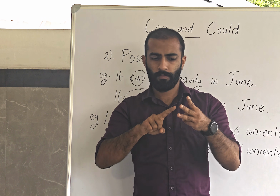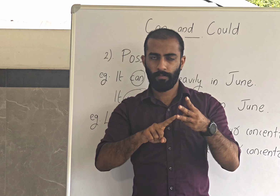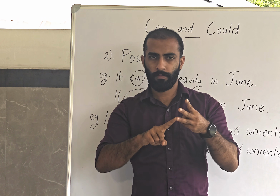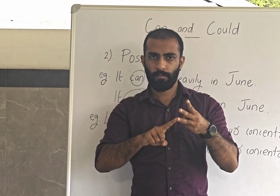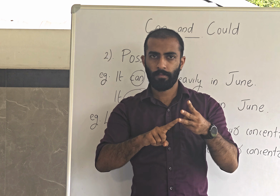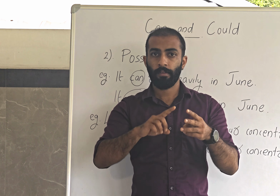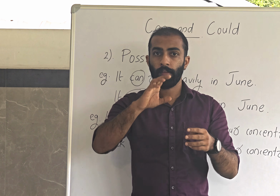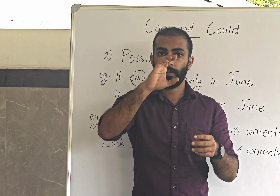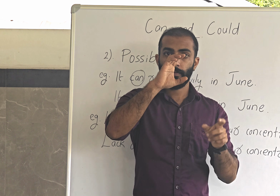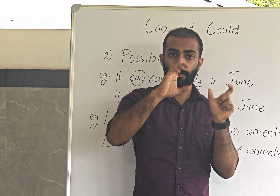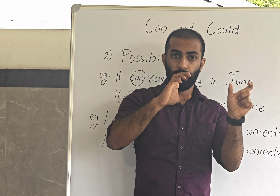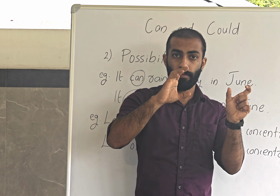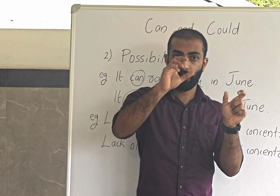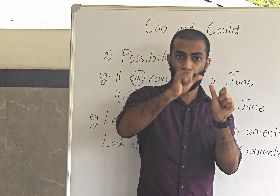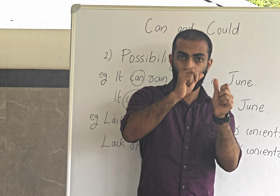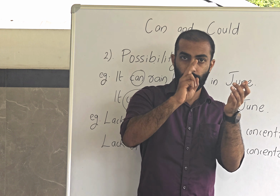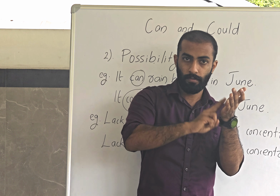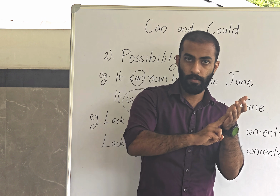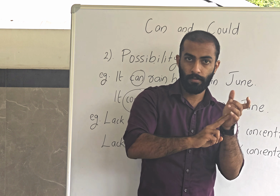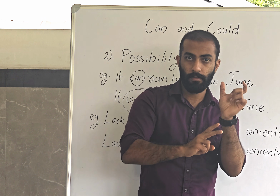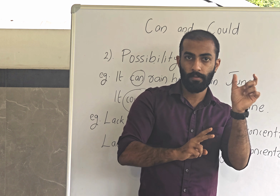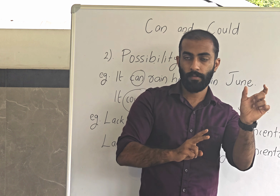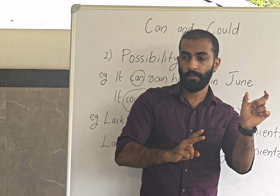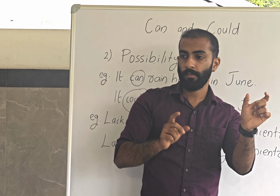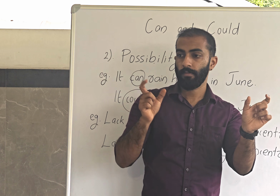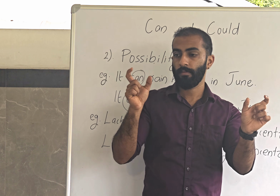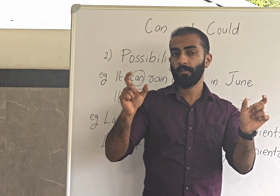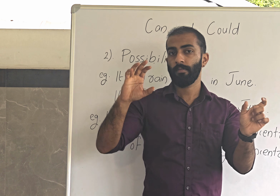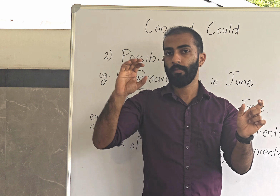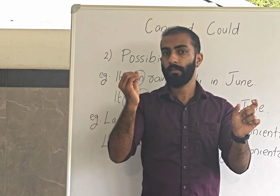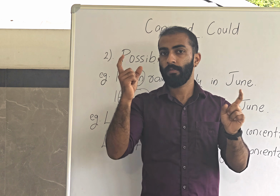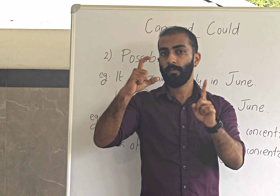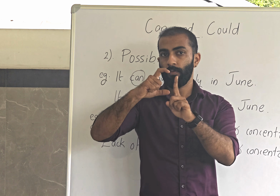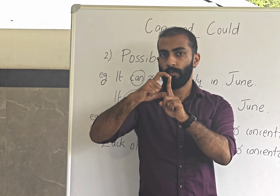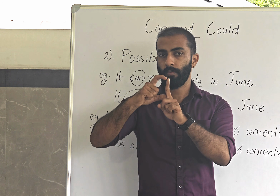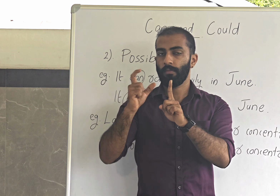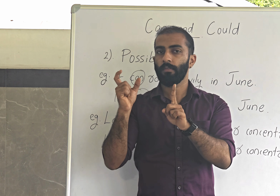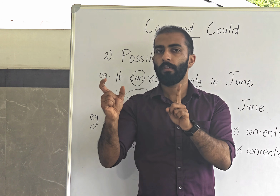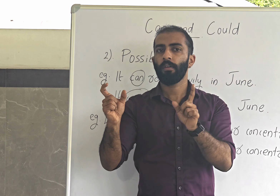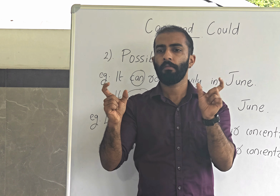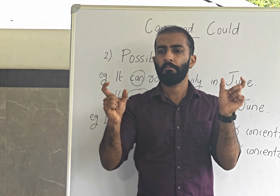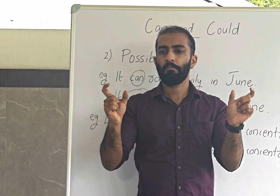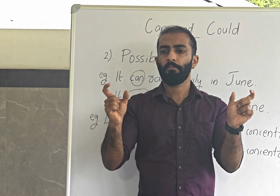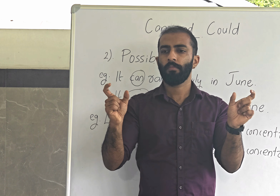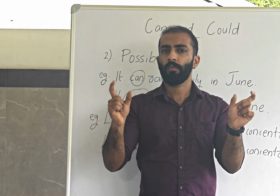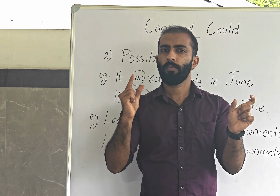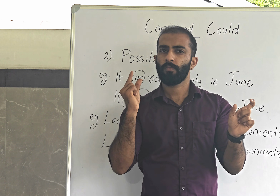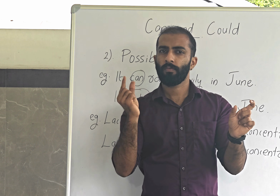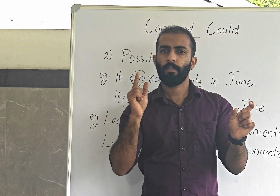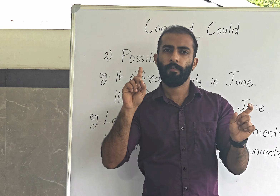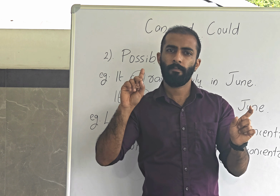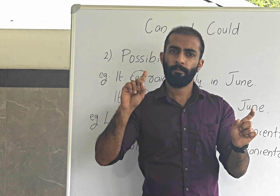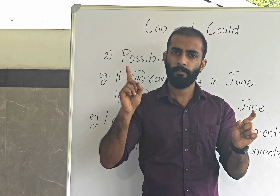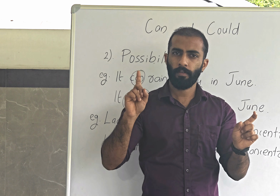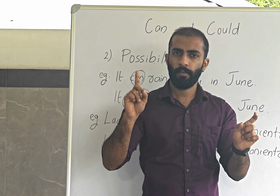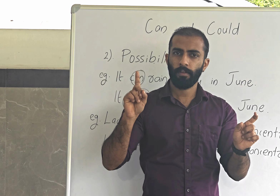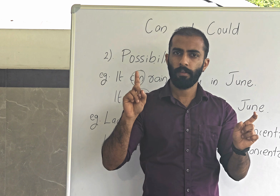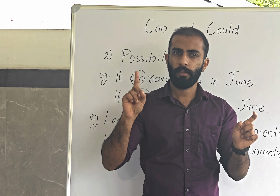സോ ഇത്രയും നേരം നമ്മൾ പഠിച്ചത് എന്താണ്? ക്യാൻ എന്നുള്ള വാക്കും അതുപോലെ കുഡ് എന്നുള്ള വാക്കും ഉപയോഗിക്കാൻ കഴിയുന്ന 3 സാഹചര്യങ്ങൾ നമ്മൾ